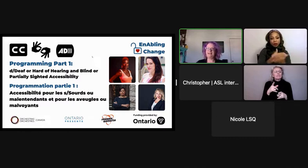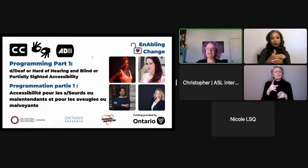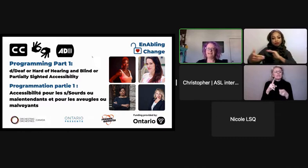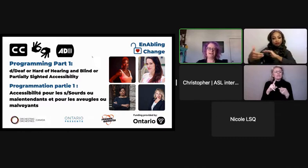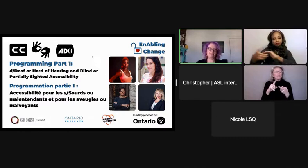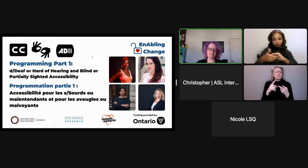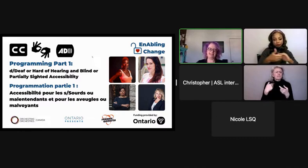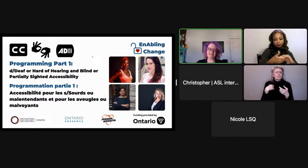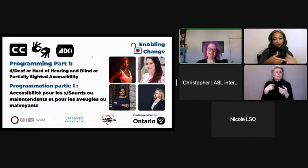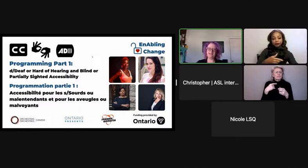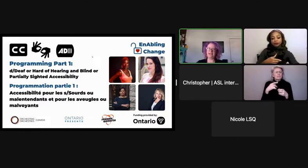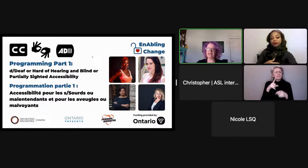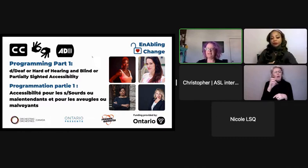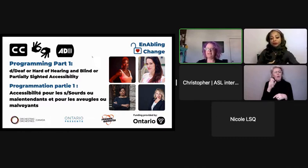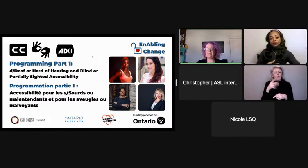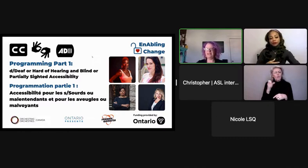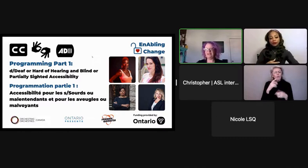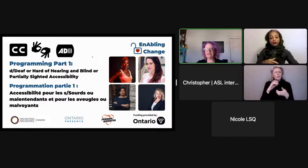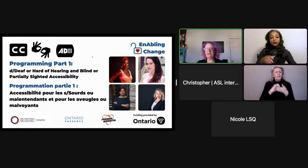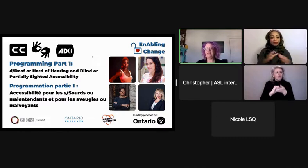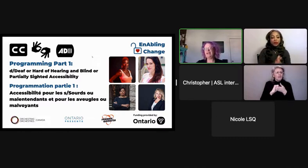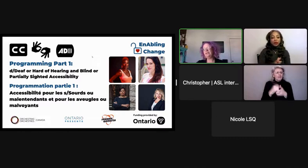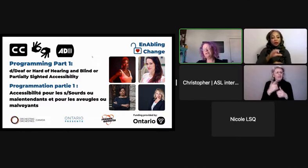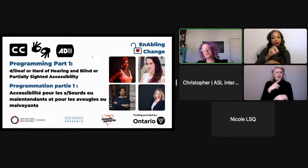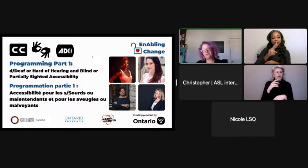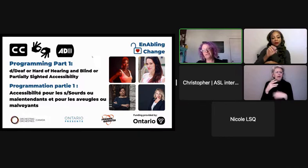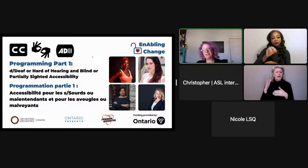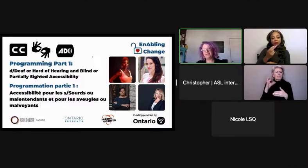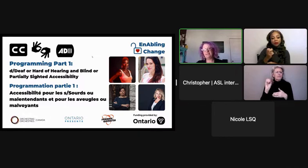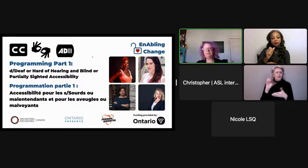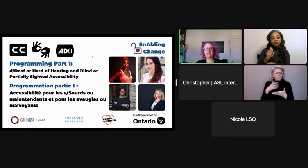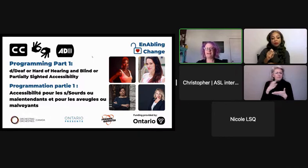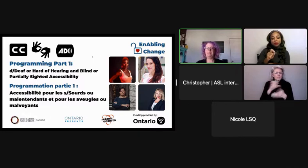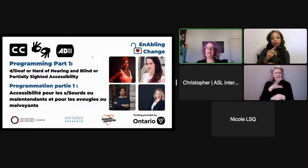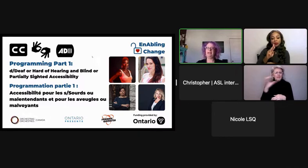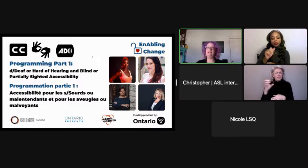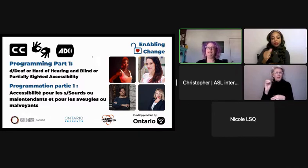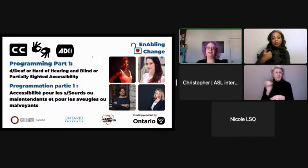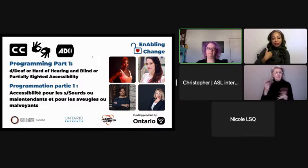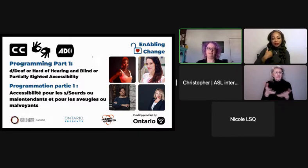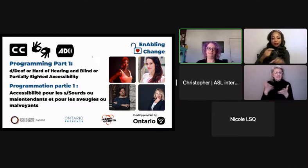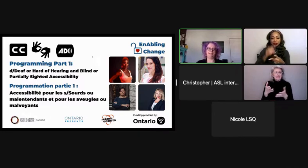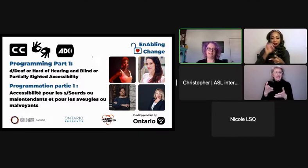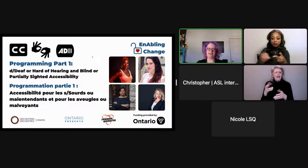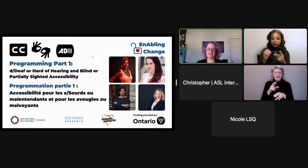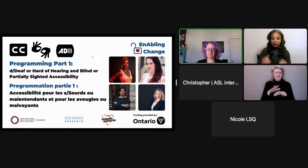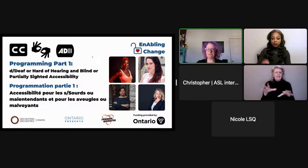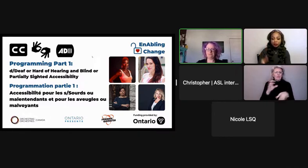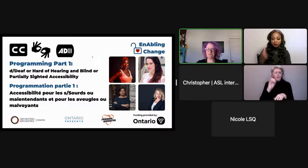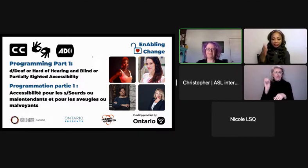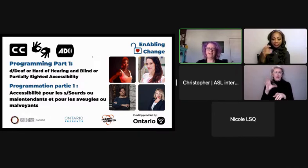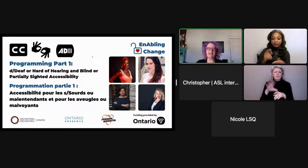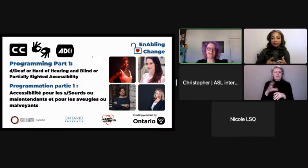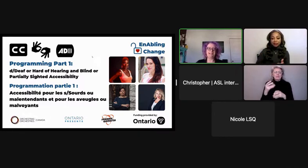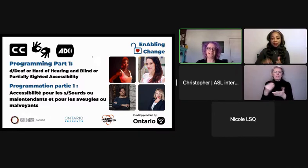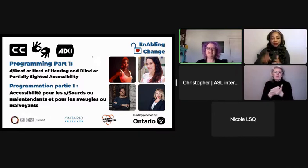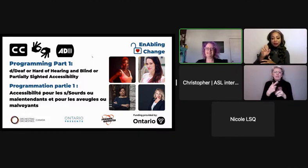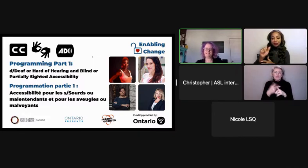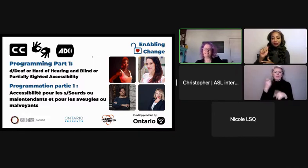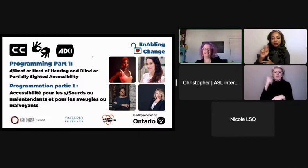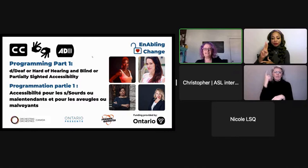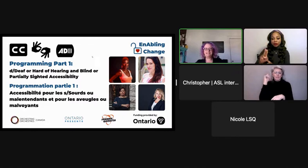Orquest Canada, Ontario Présent, Le Résident Ontario. Et bien sûr, notre financement provient du gouvernement de l